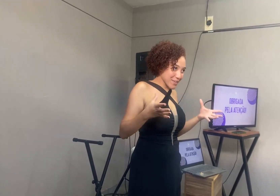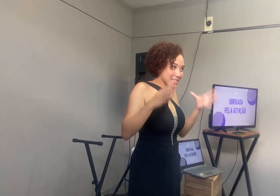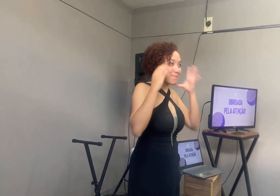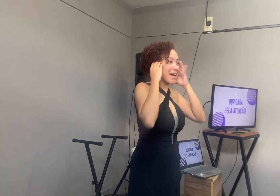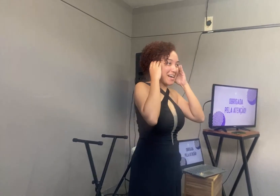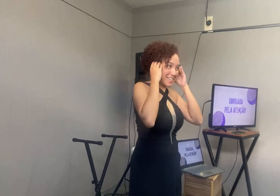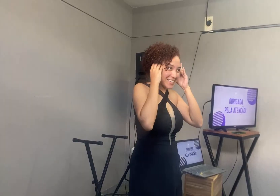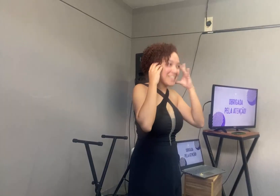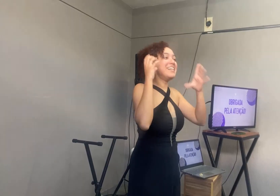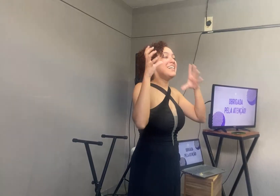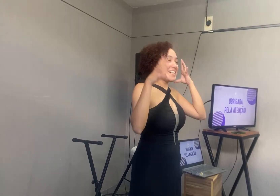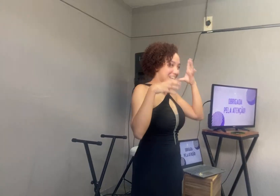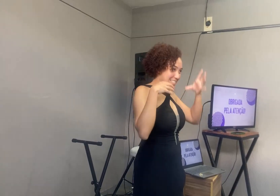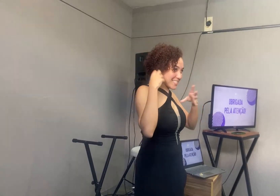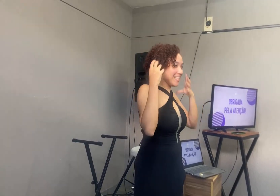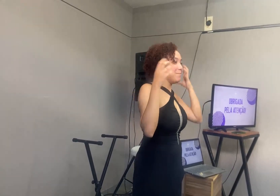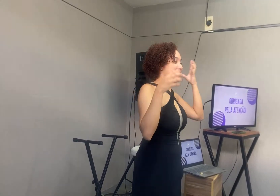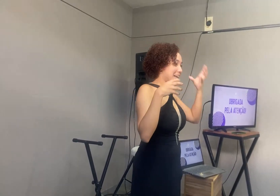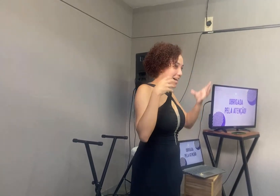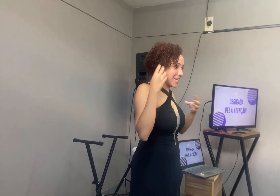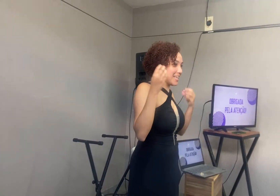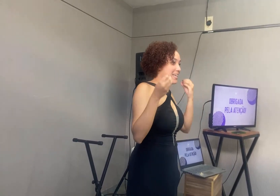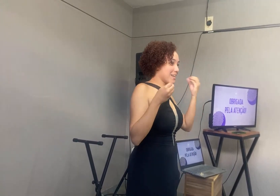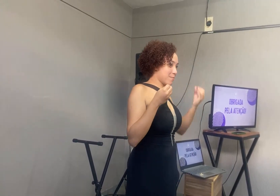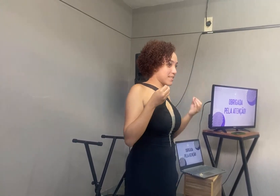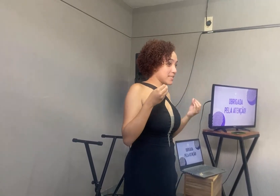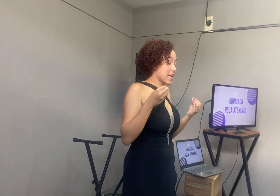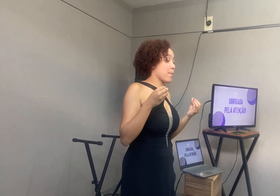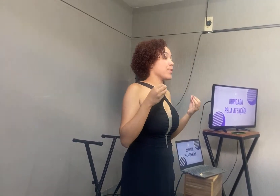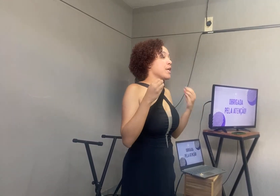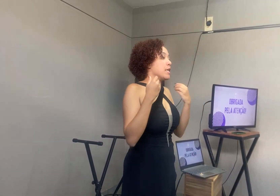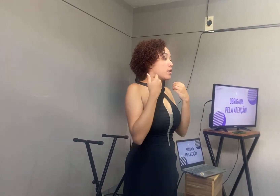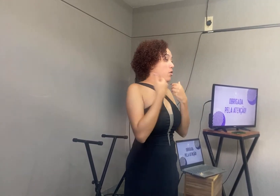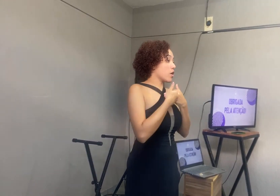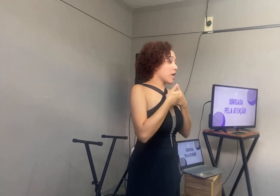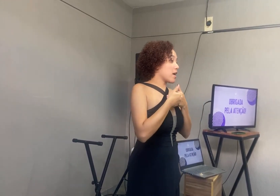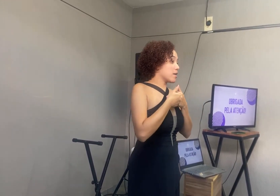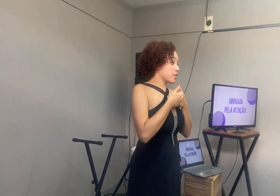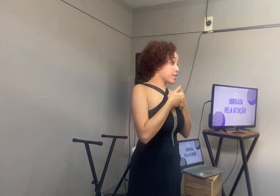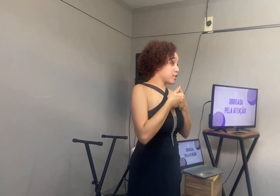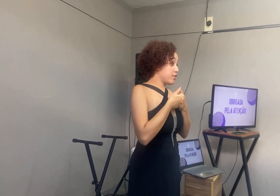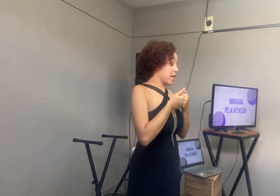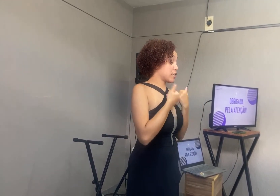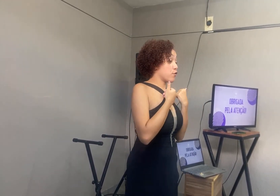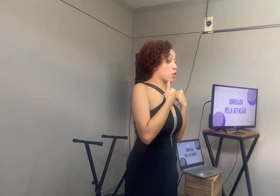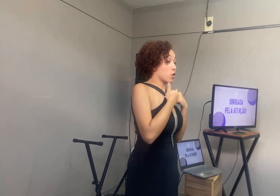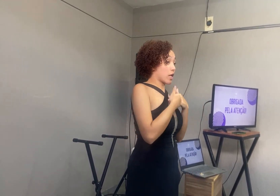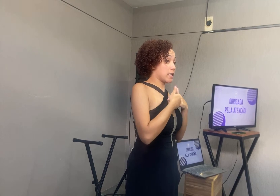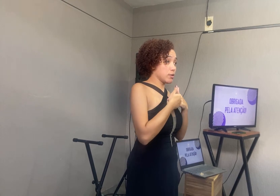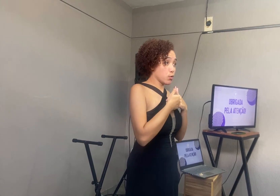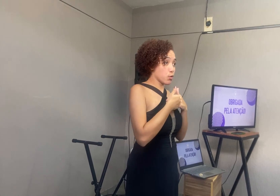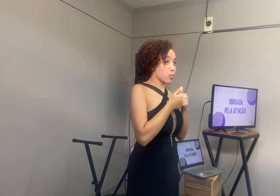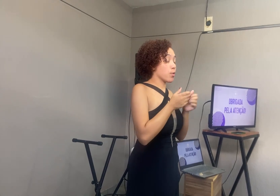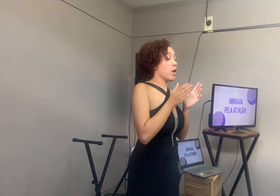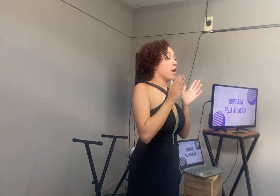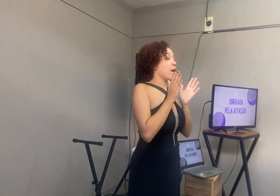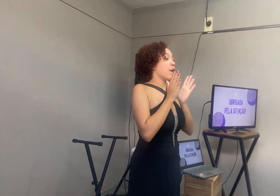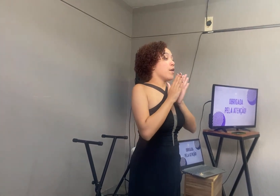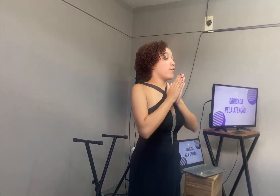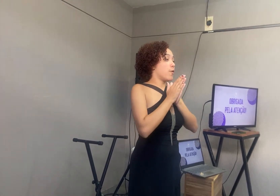coisa para assimilar e apresentar. Então, qual que é a nossa atividade que eu vou colocar lá no